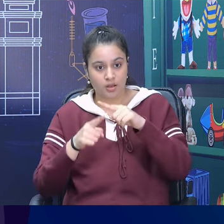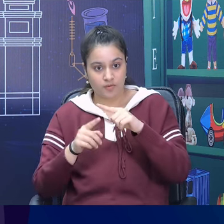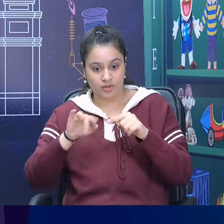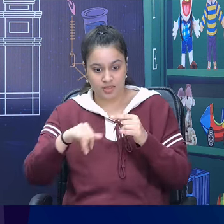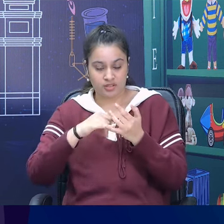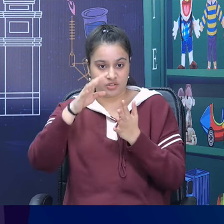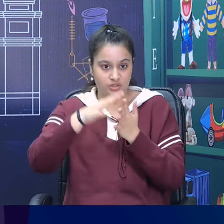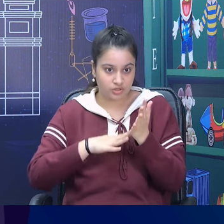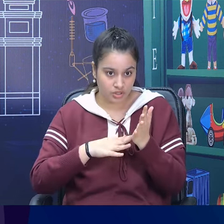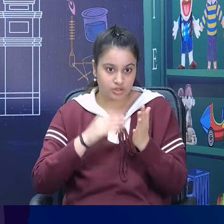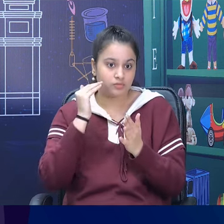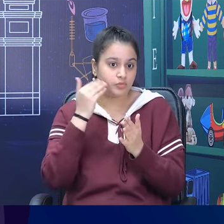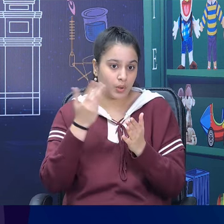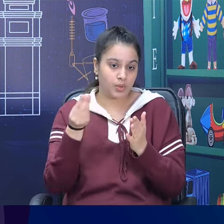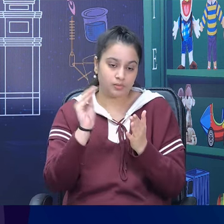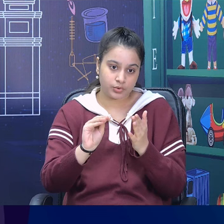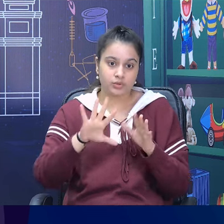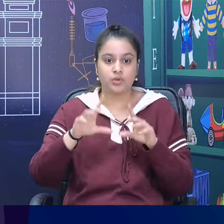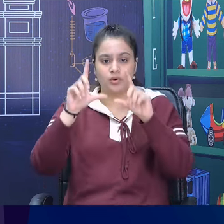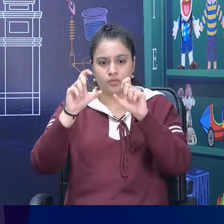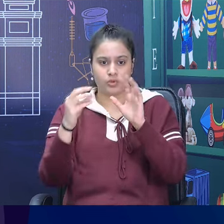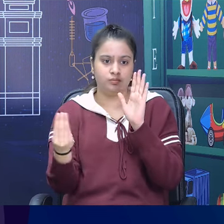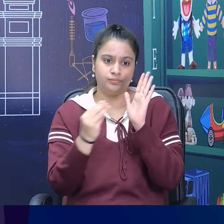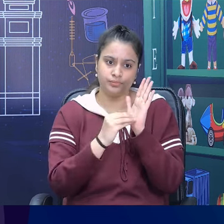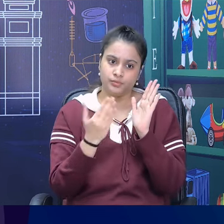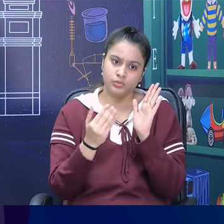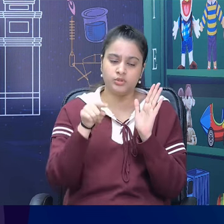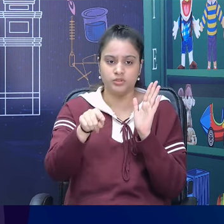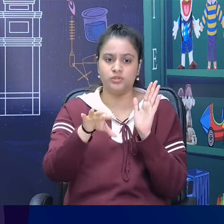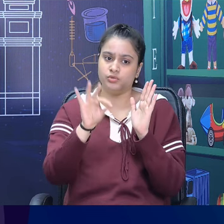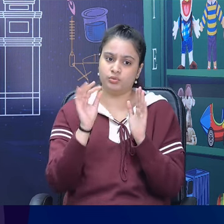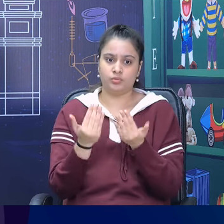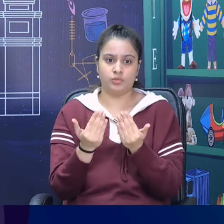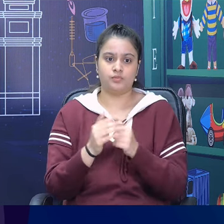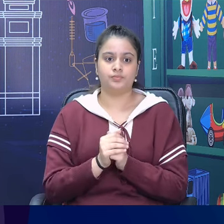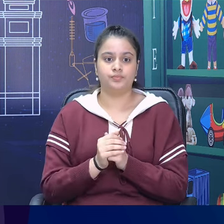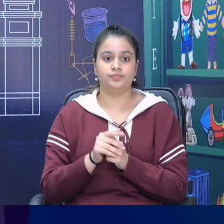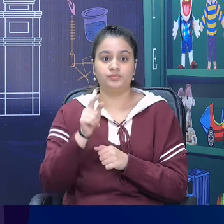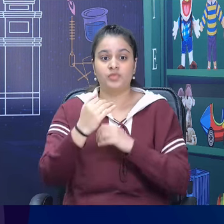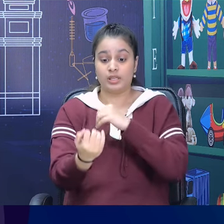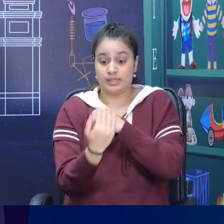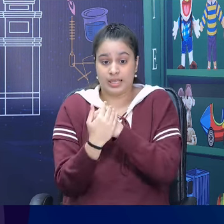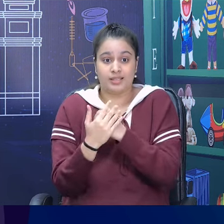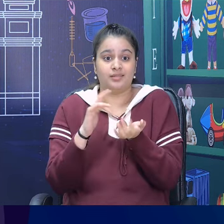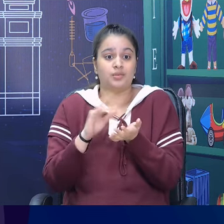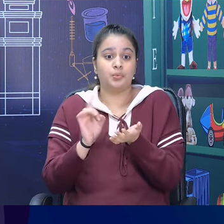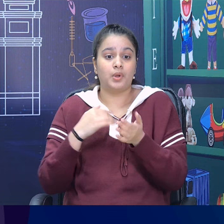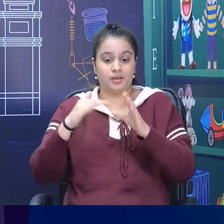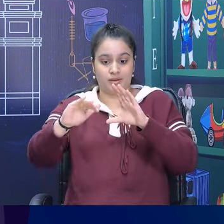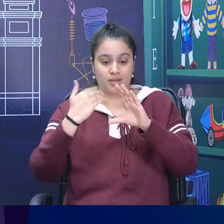बाद फोटोग्राफ दे सकते हैं ये ऑप्शनल है आप चाहें तो दें या ना दें इसके अलावा आपको ये होमवर्क अब सेंड करना है